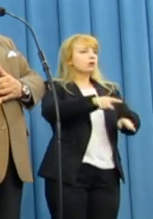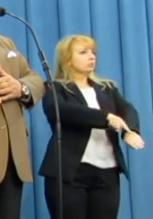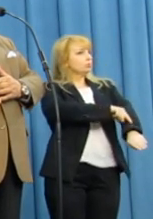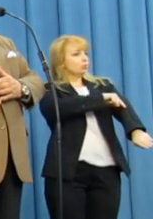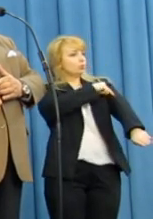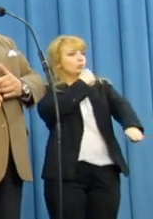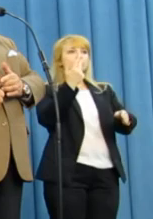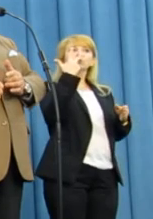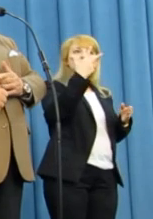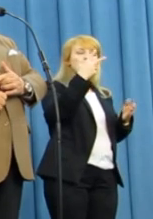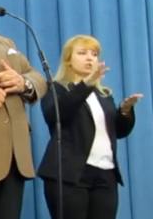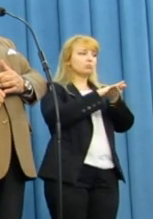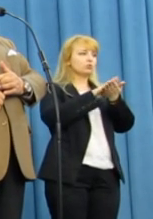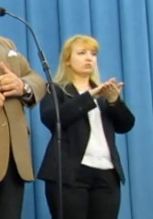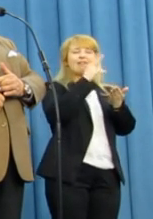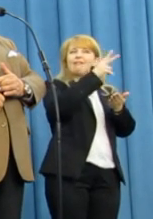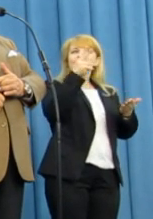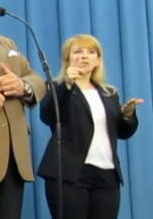3 miesiące. Każda minuta